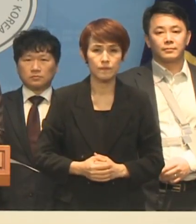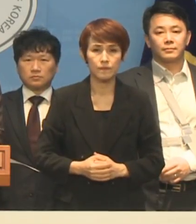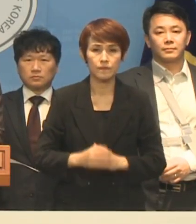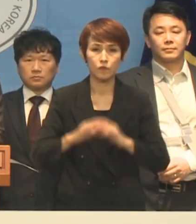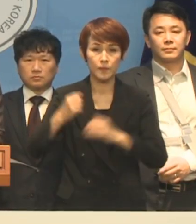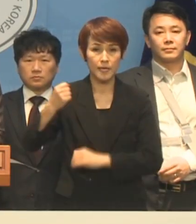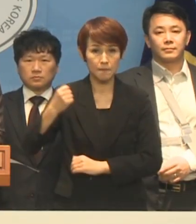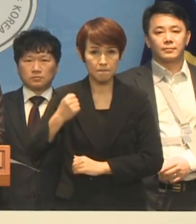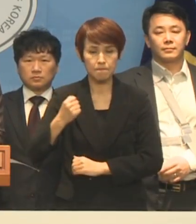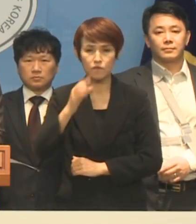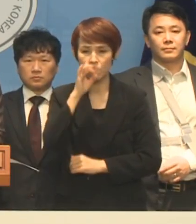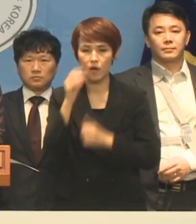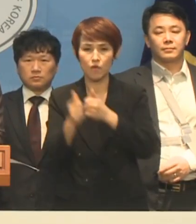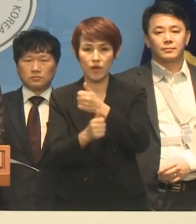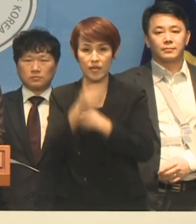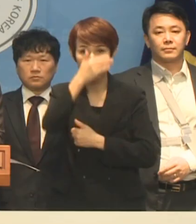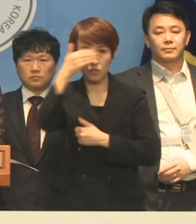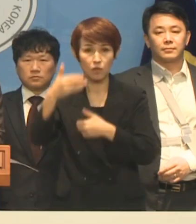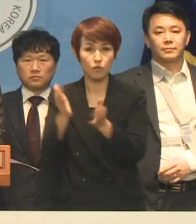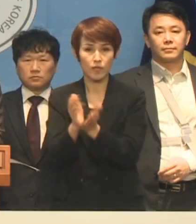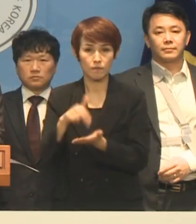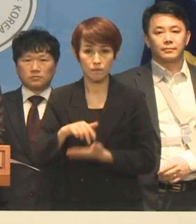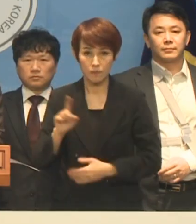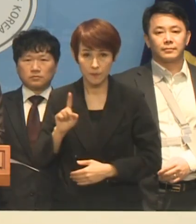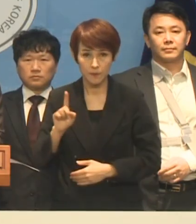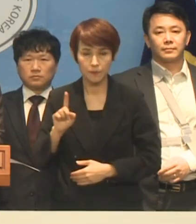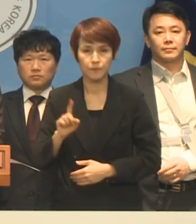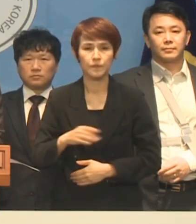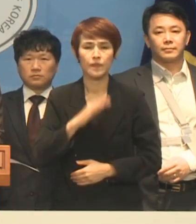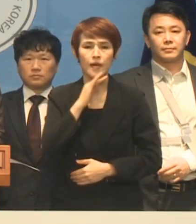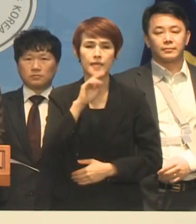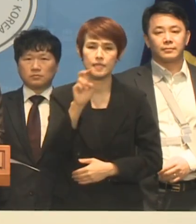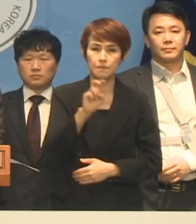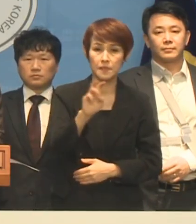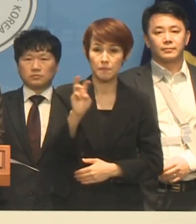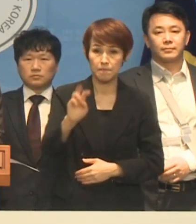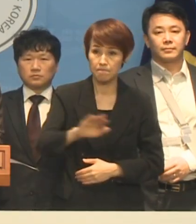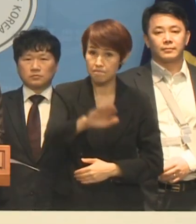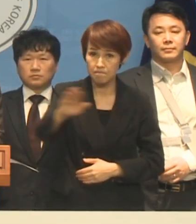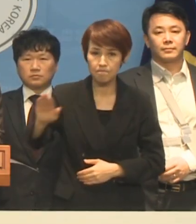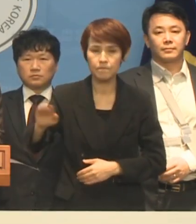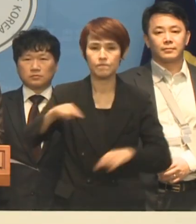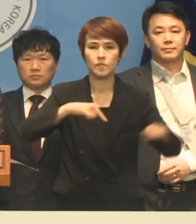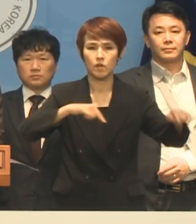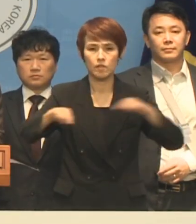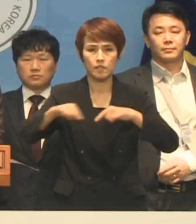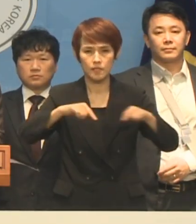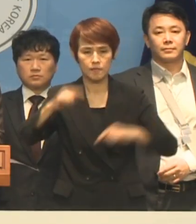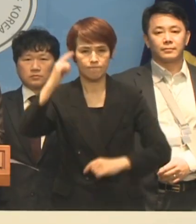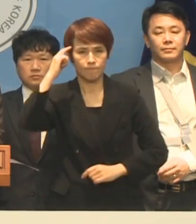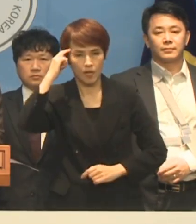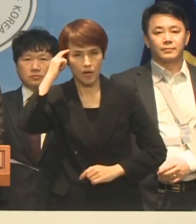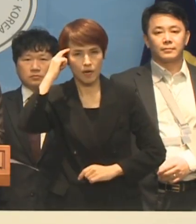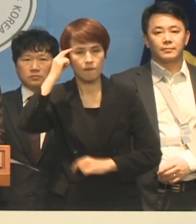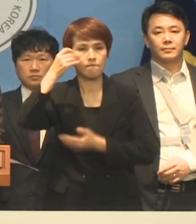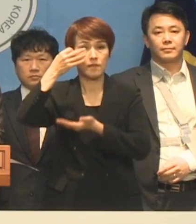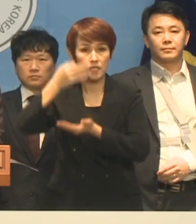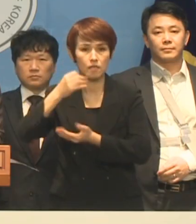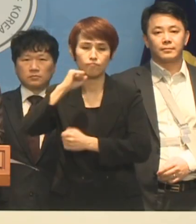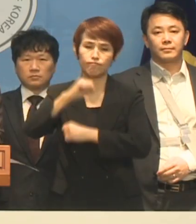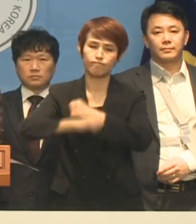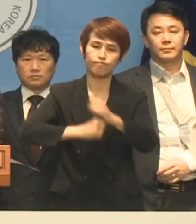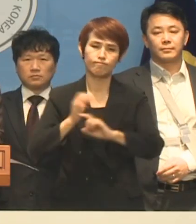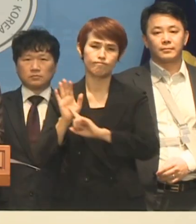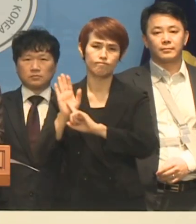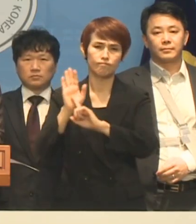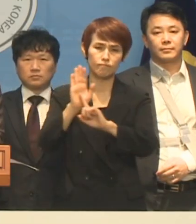국민의힘 중앙위원회 청년문과는 2030 세대가 정치적 신념과 가치관을 자유롭게 표출할